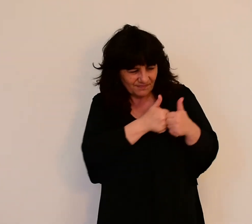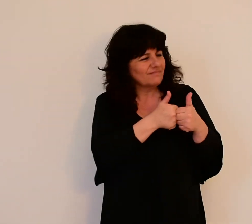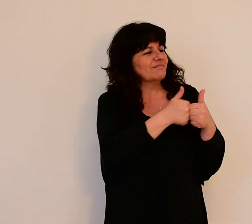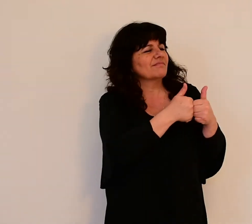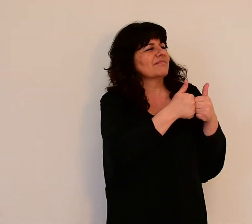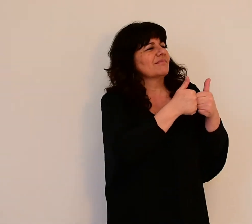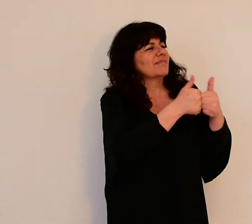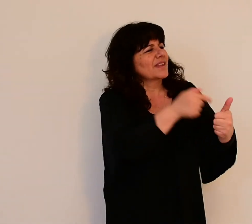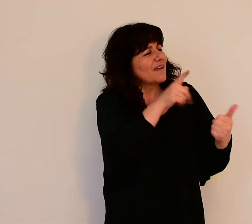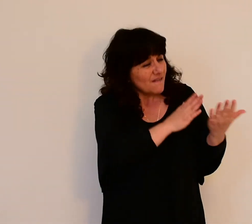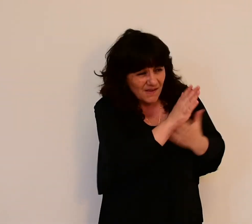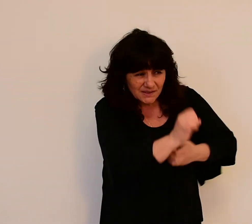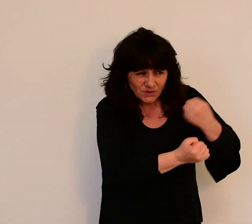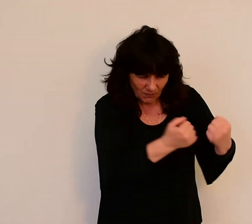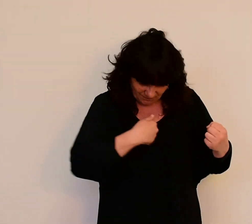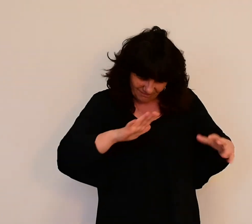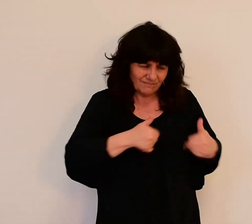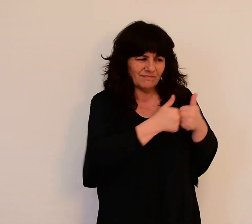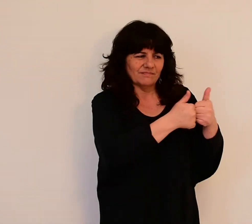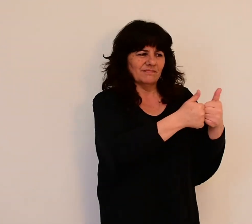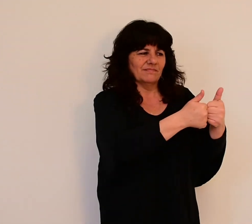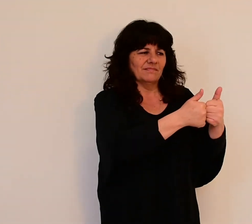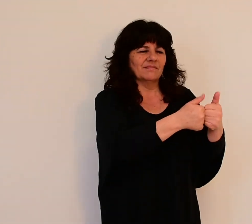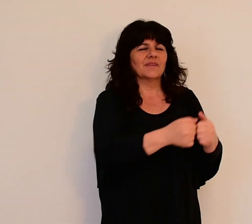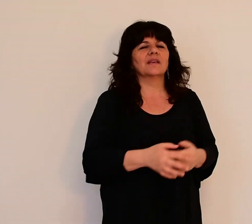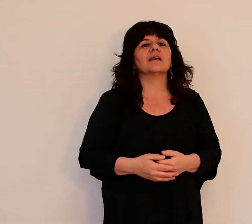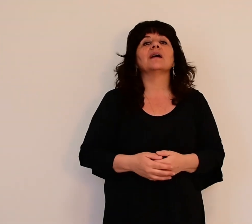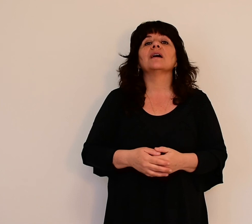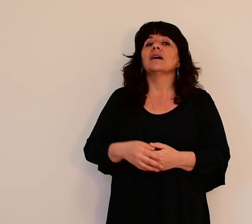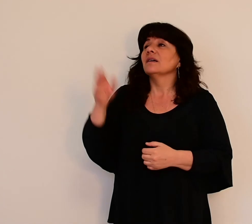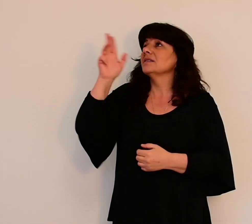son épreuve. Sois avec moi,